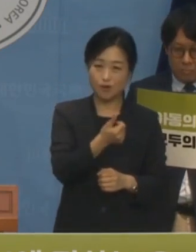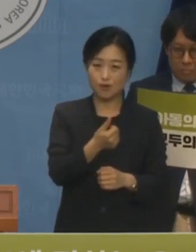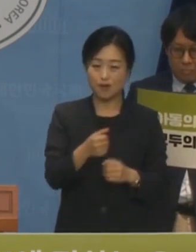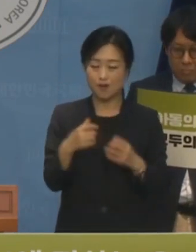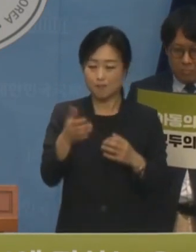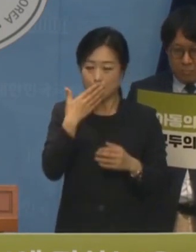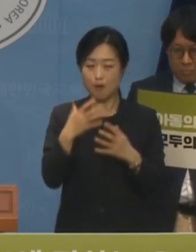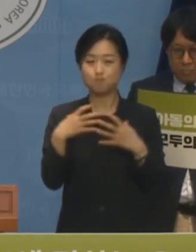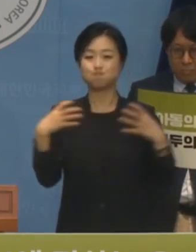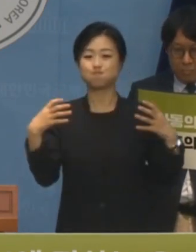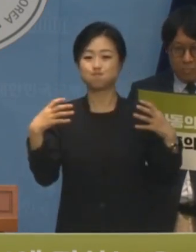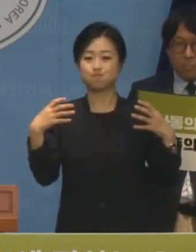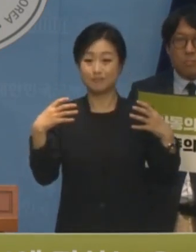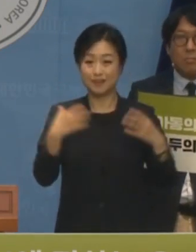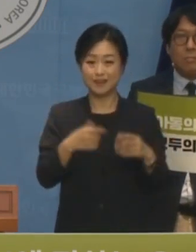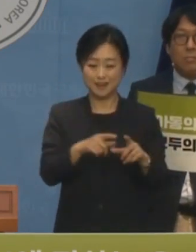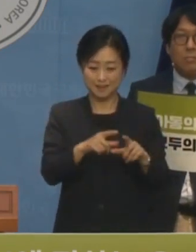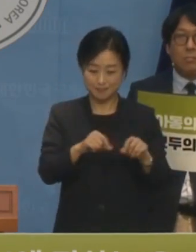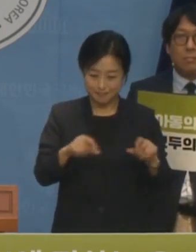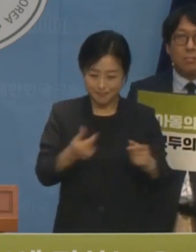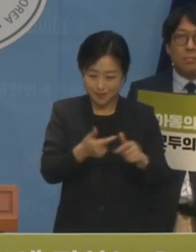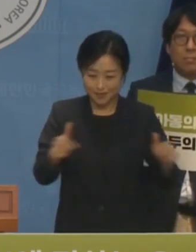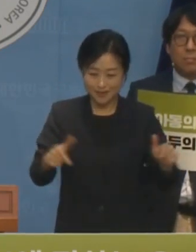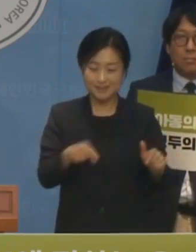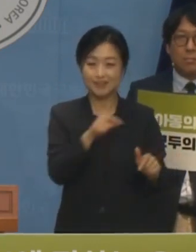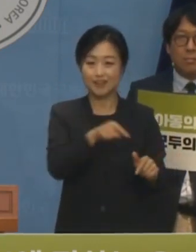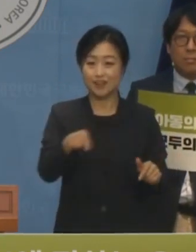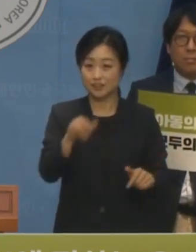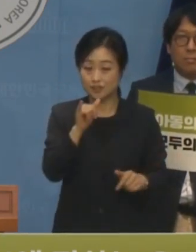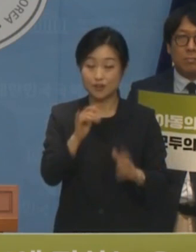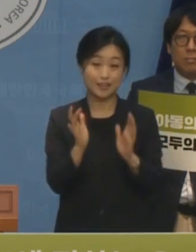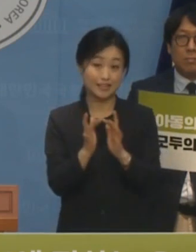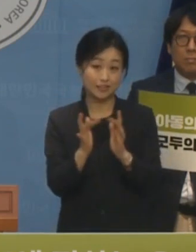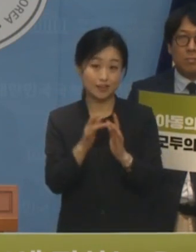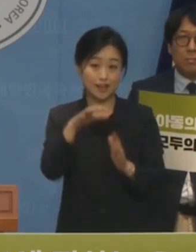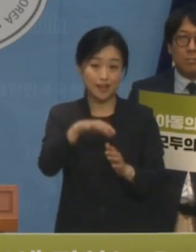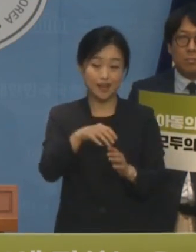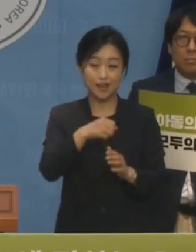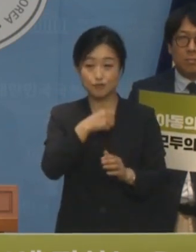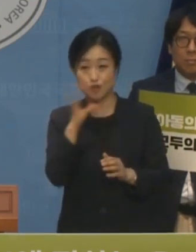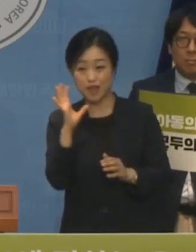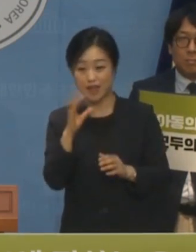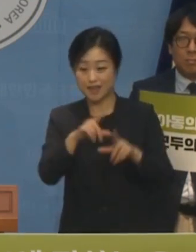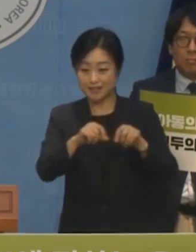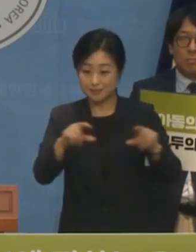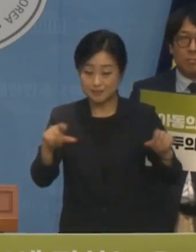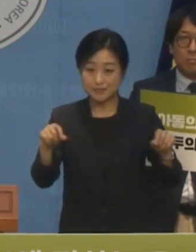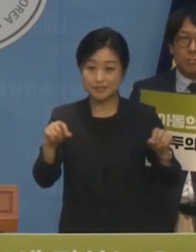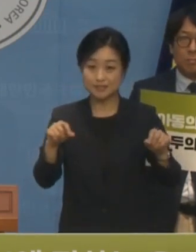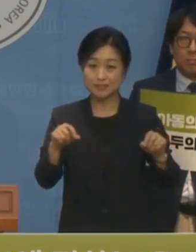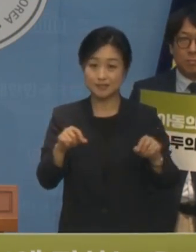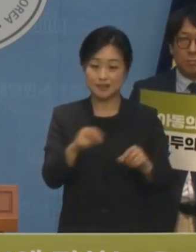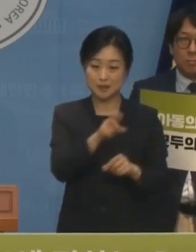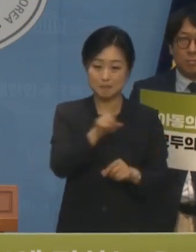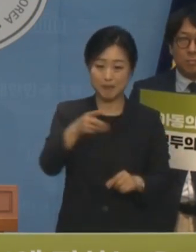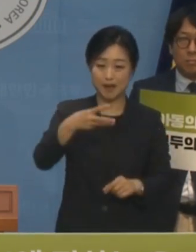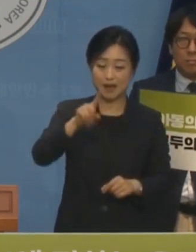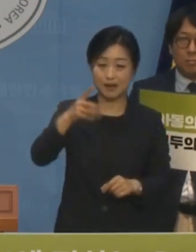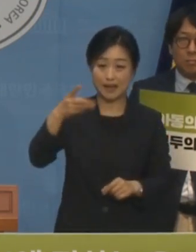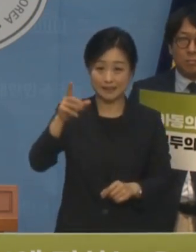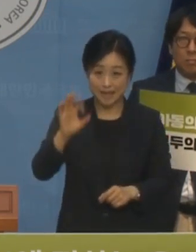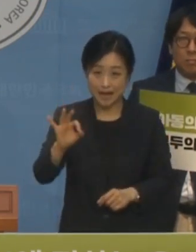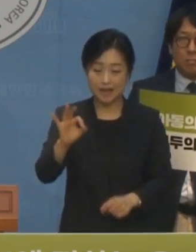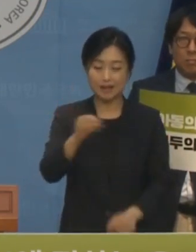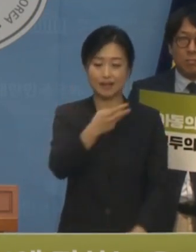수 있는 환경들이 매우 많습니다. 온라인에서 유행하는 음식들조차 마라탕, 탕후루